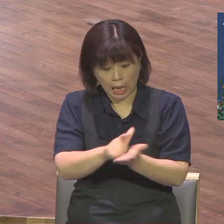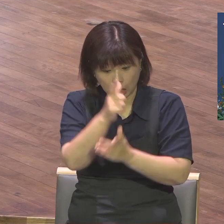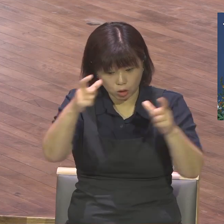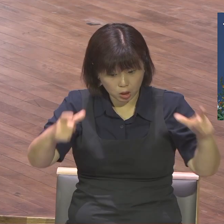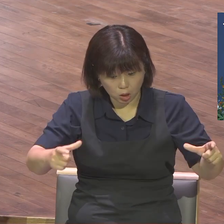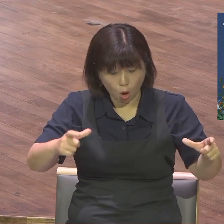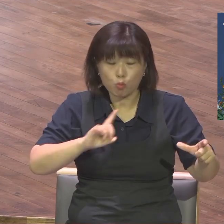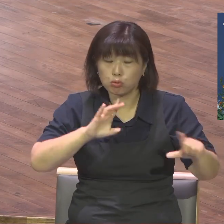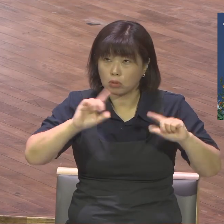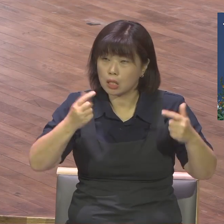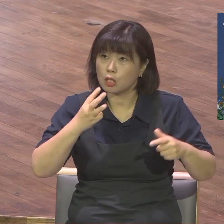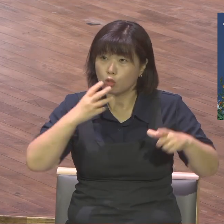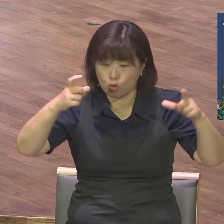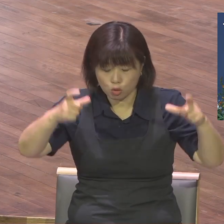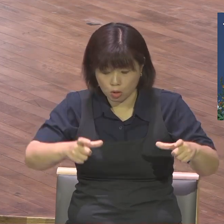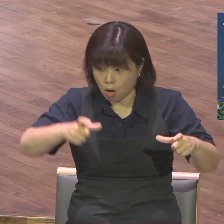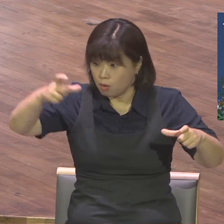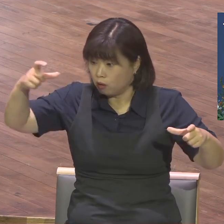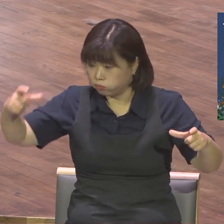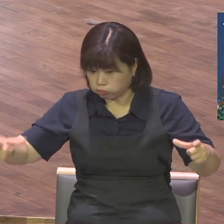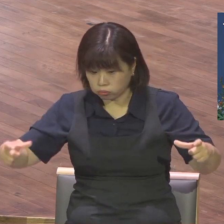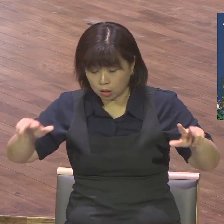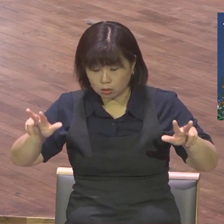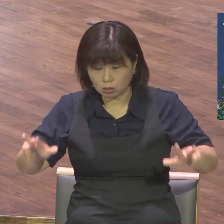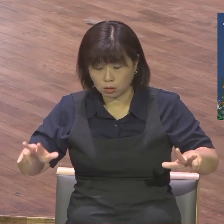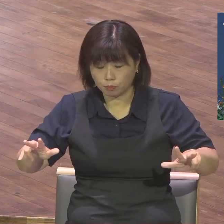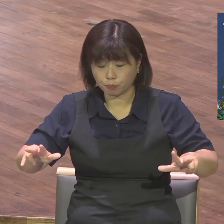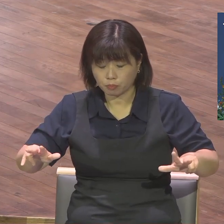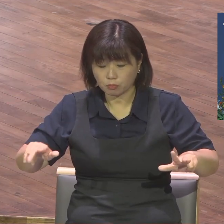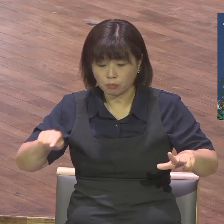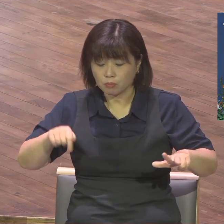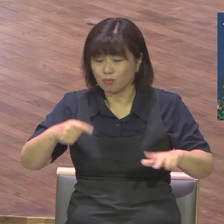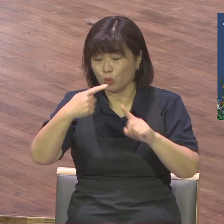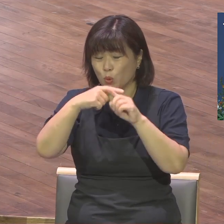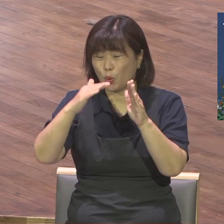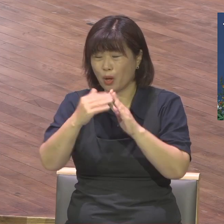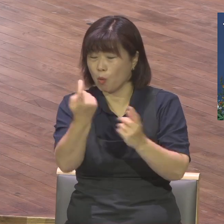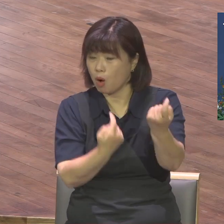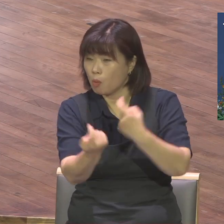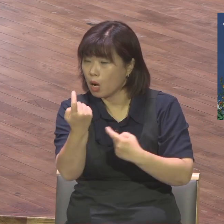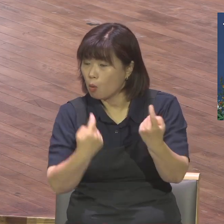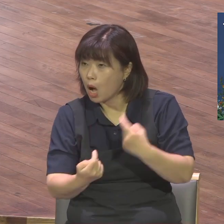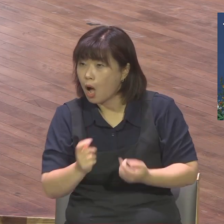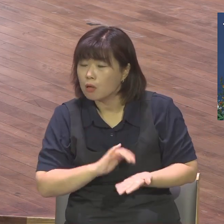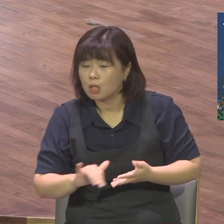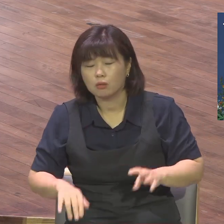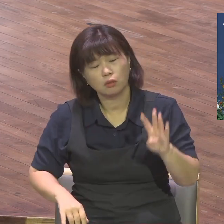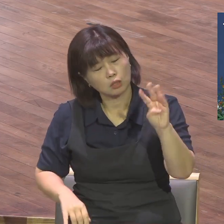전도용으로 사용할 줄 알았는데 몰랐다. 정말 놀랬다. 너무 감사하다.